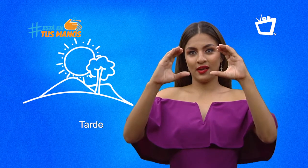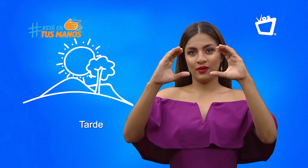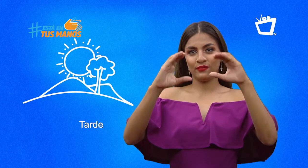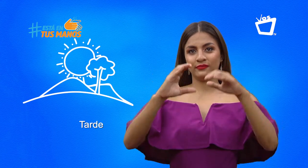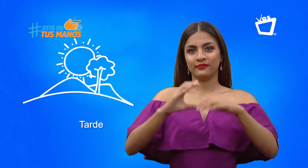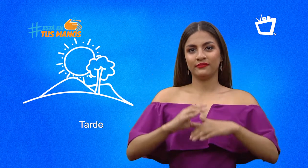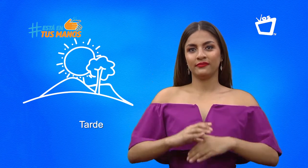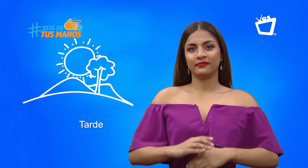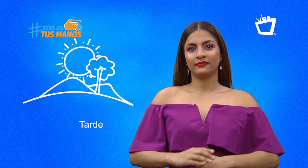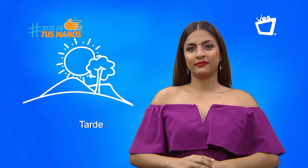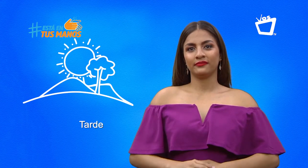tarde